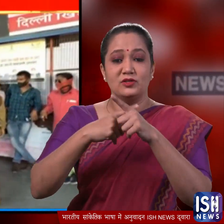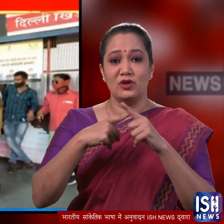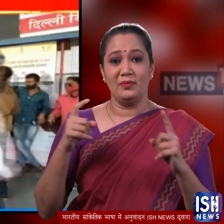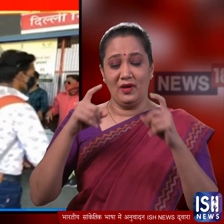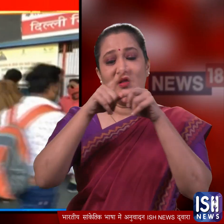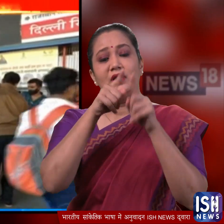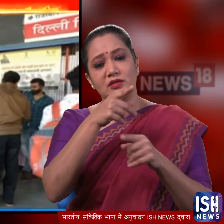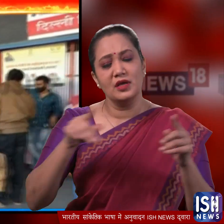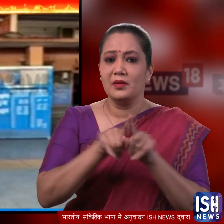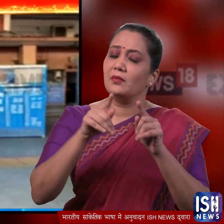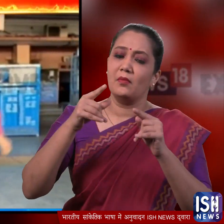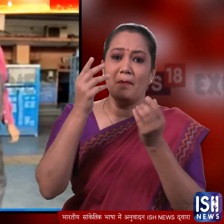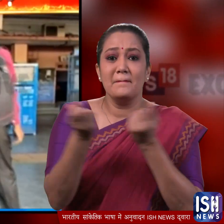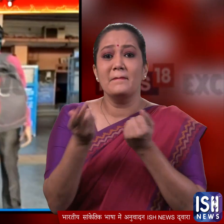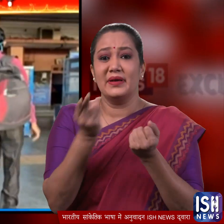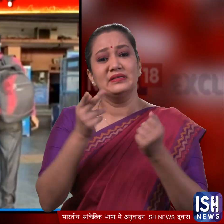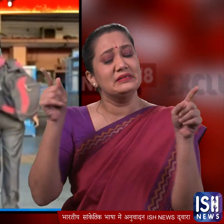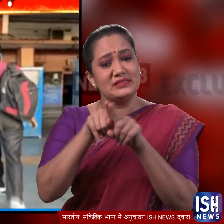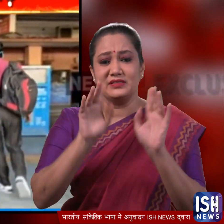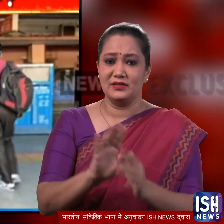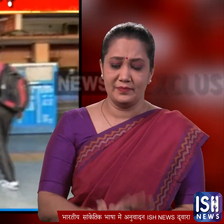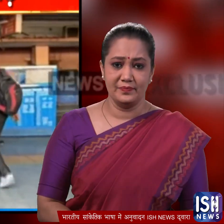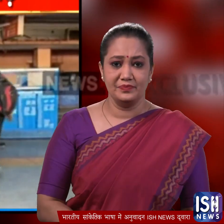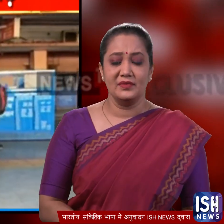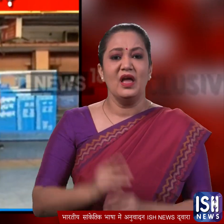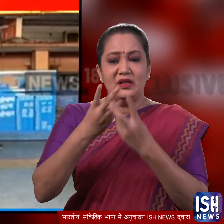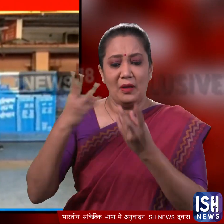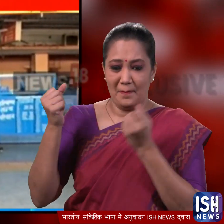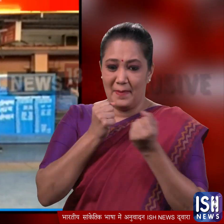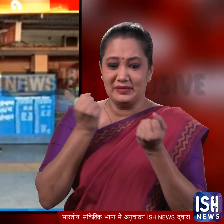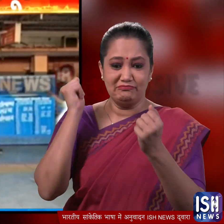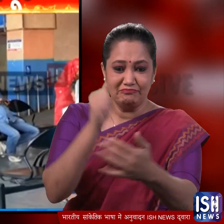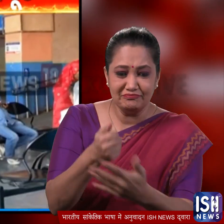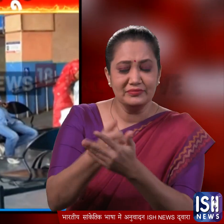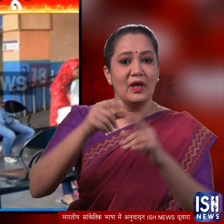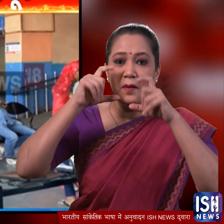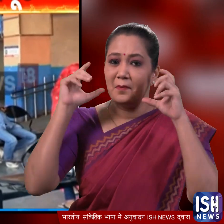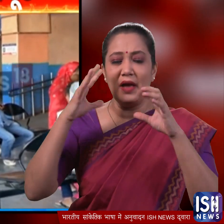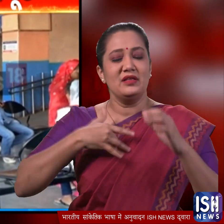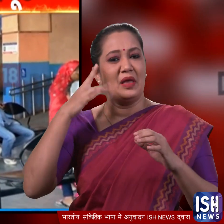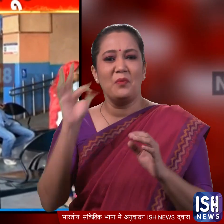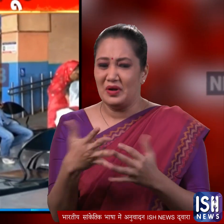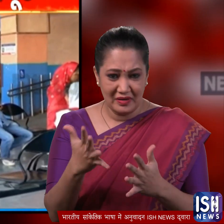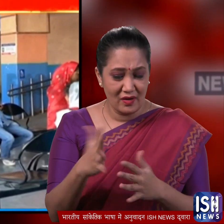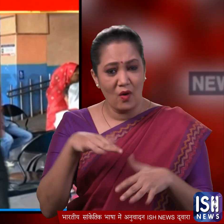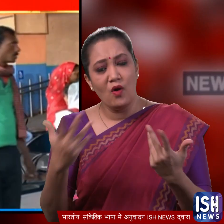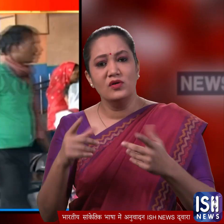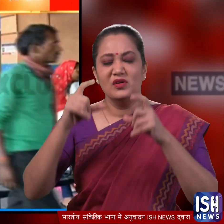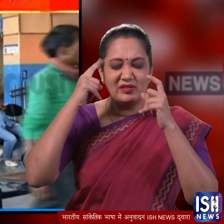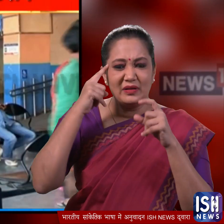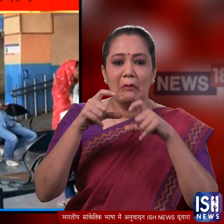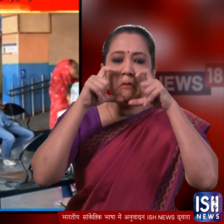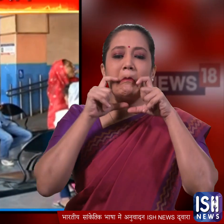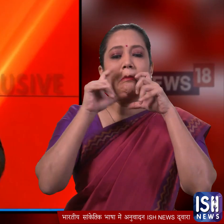जयपुर का सिंधी कैंप बस टर्मिनल भी अछूता नहीं। बस टर्मिनल पर पहुंचे आधे से ज्यादा यात्रियों को या तो मास्क जरूरी नहीं लगा या फिर